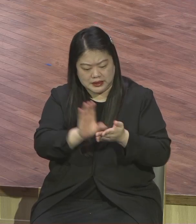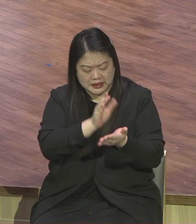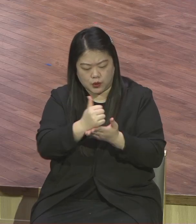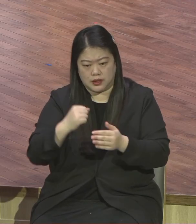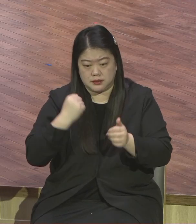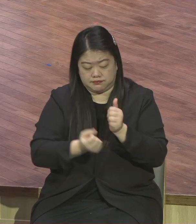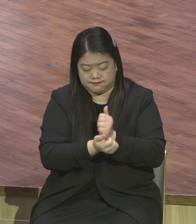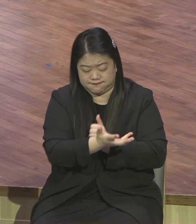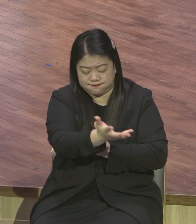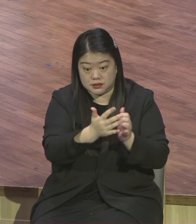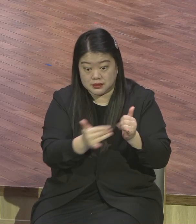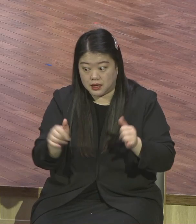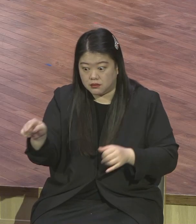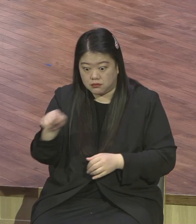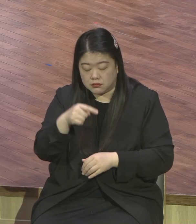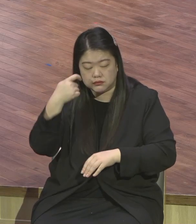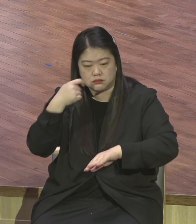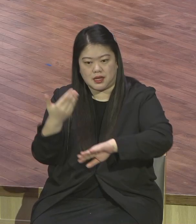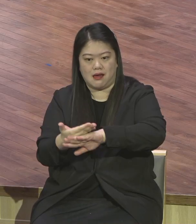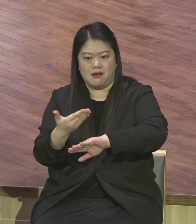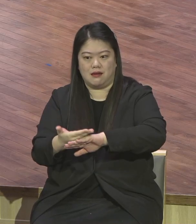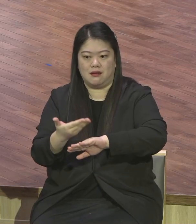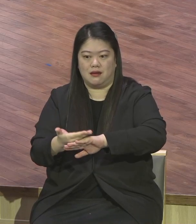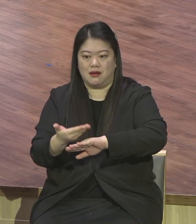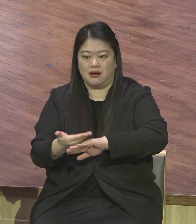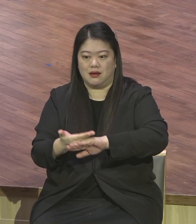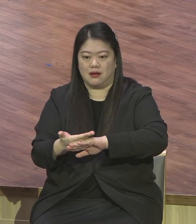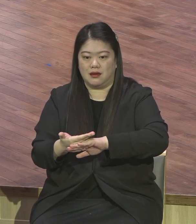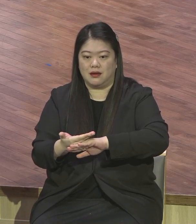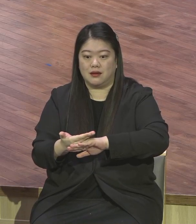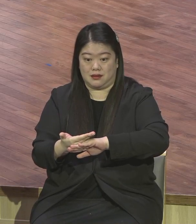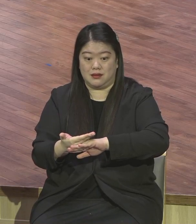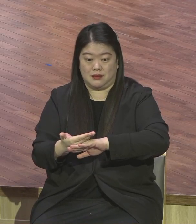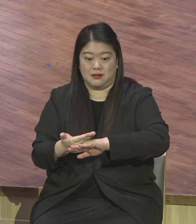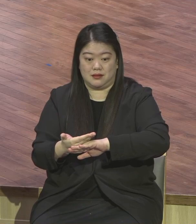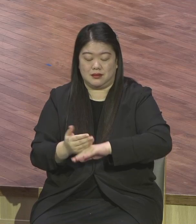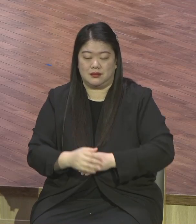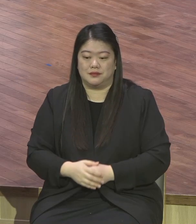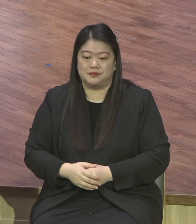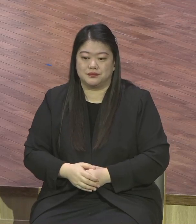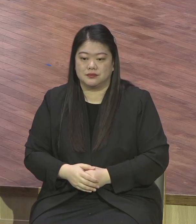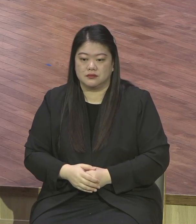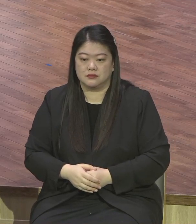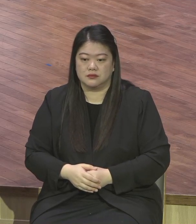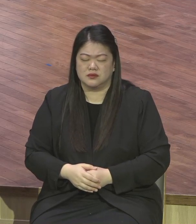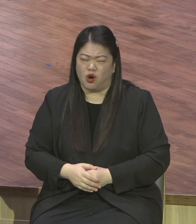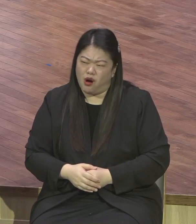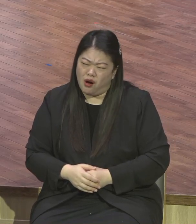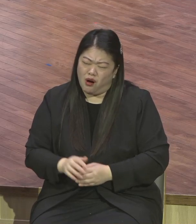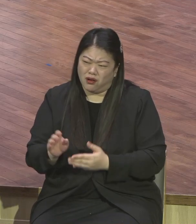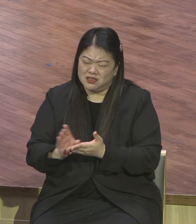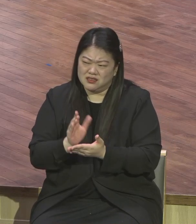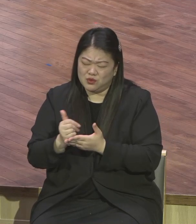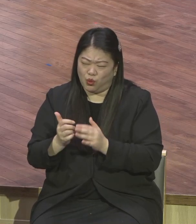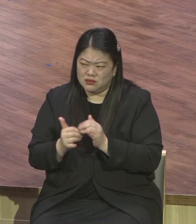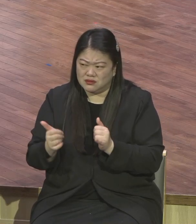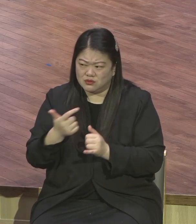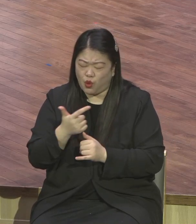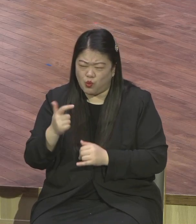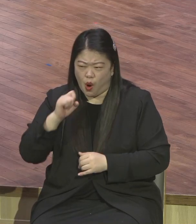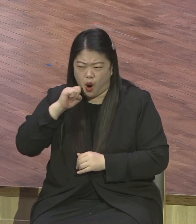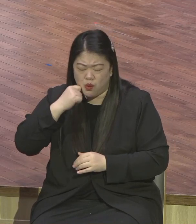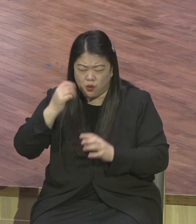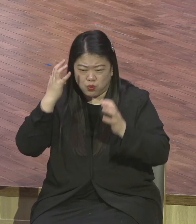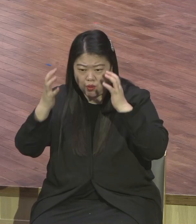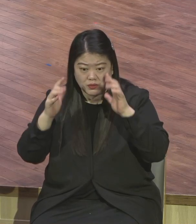문제와 사건이 터지면 인생이 꼬였다 이렇게 생각을 하는 것이 아니고 오히려